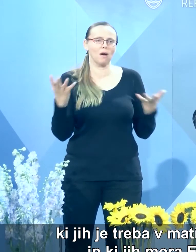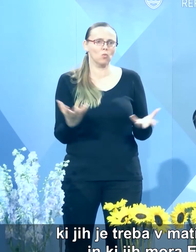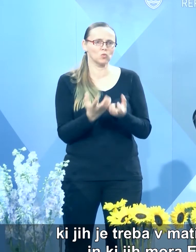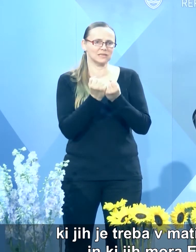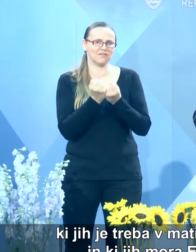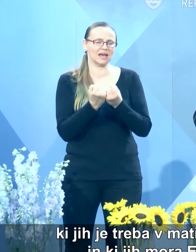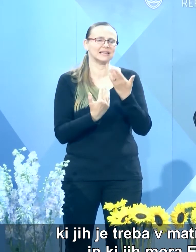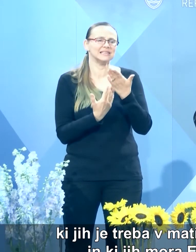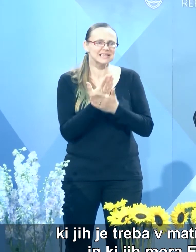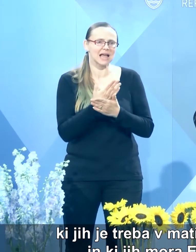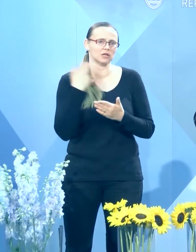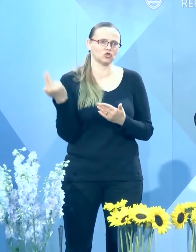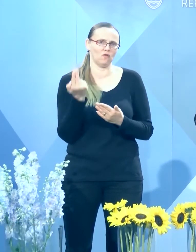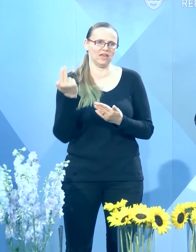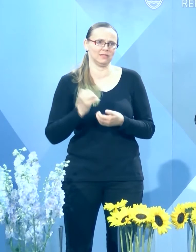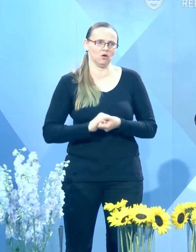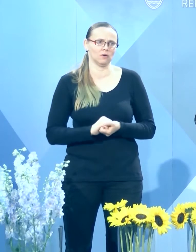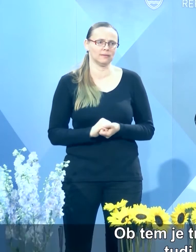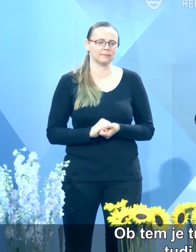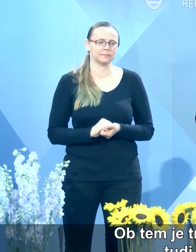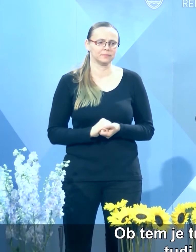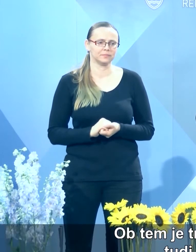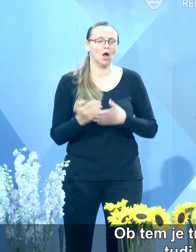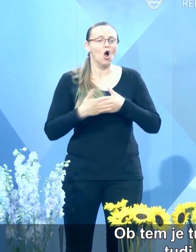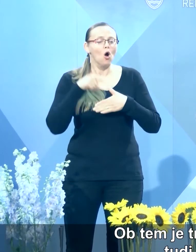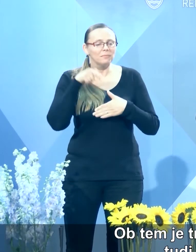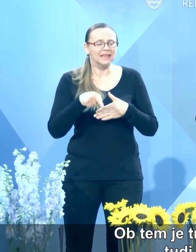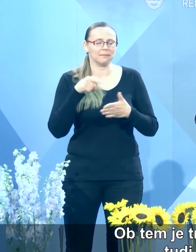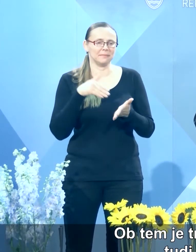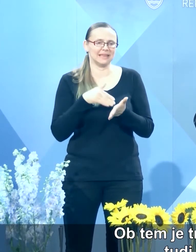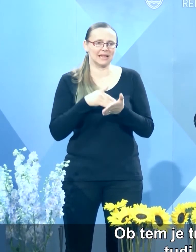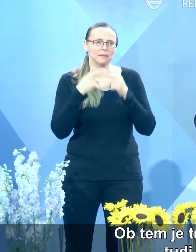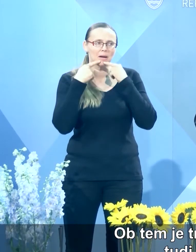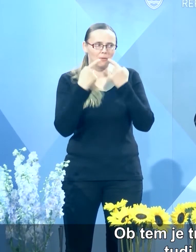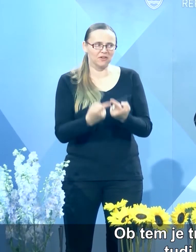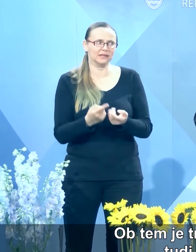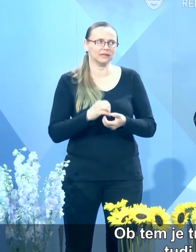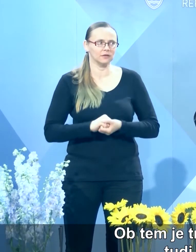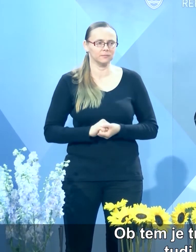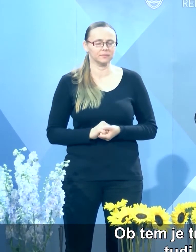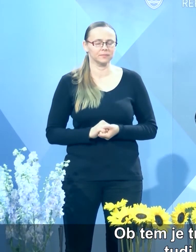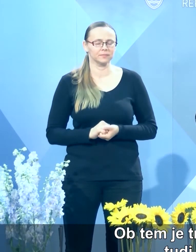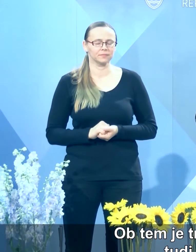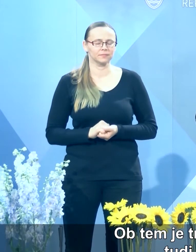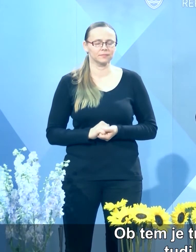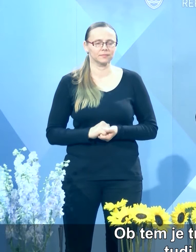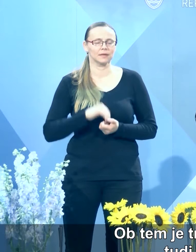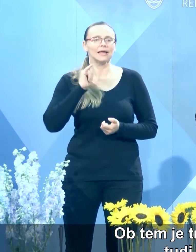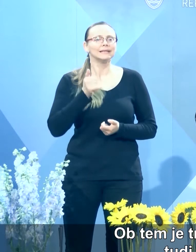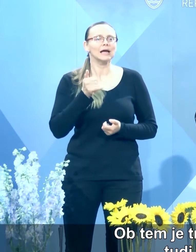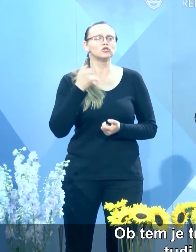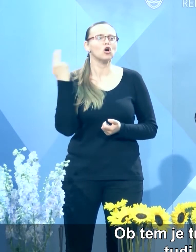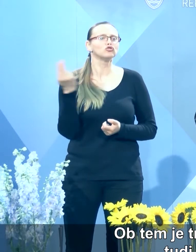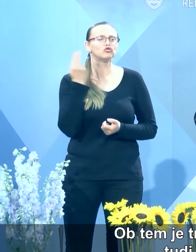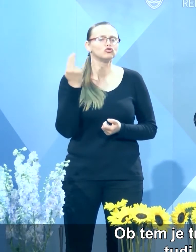ustvariti za Slovenijo. Ob tem je treba reči, da so